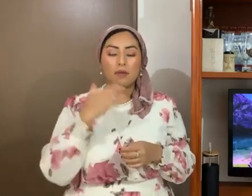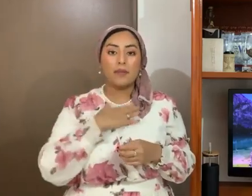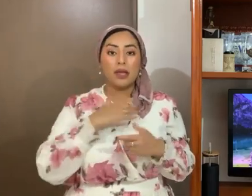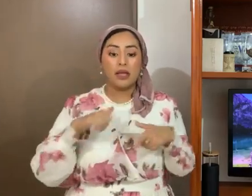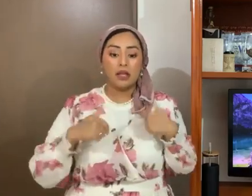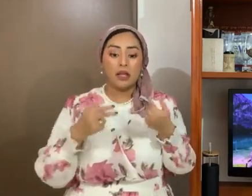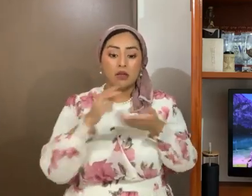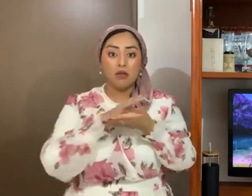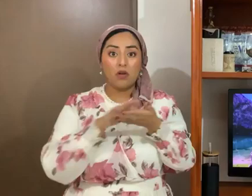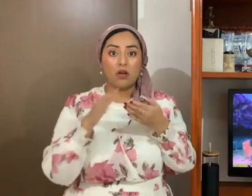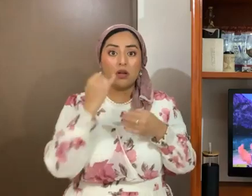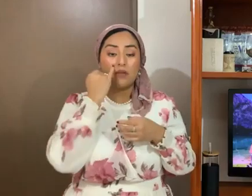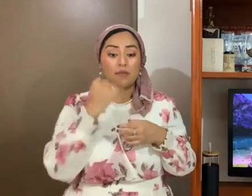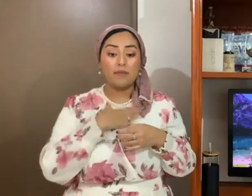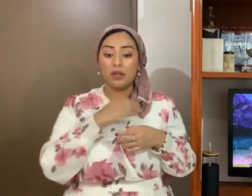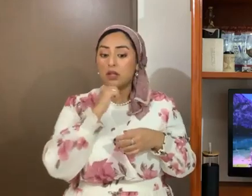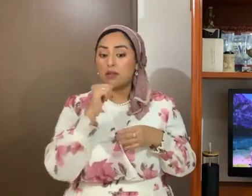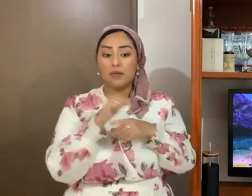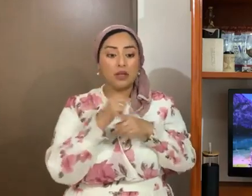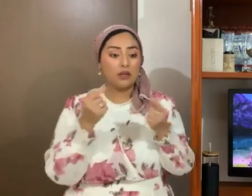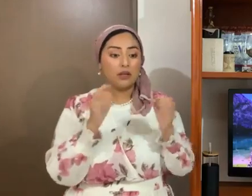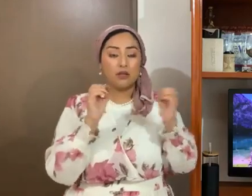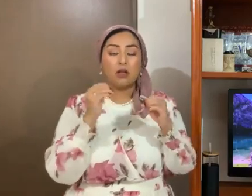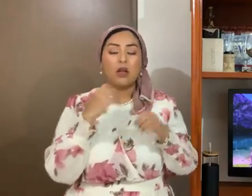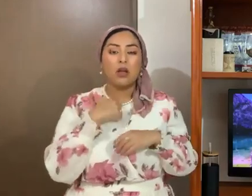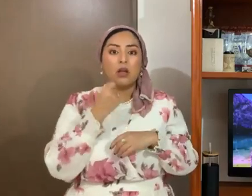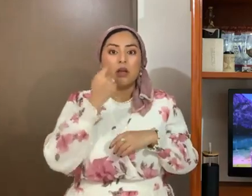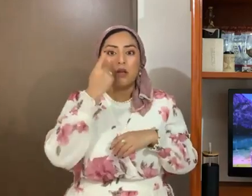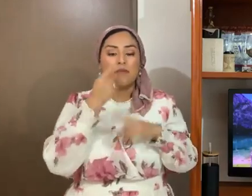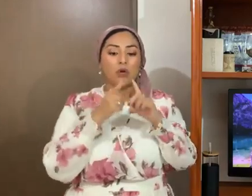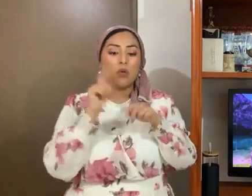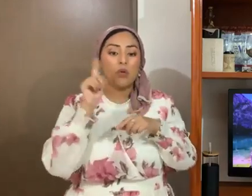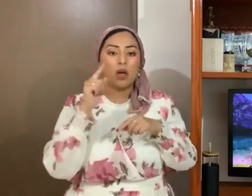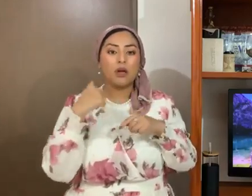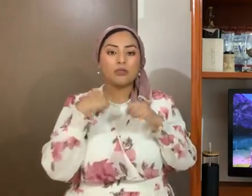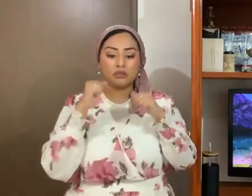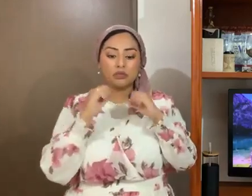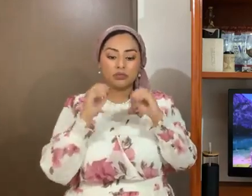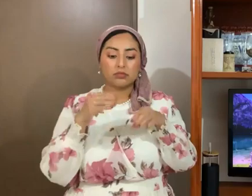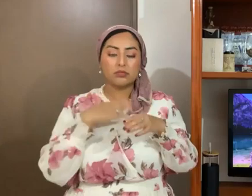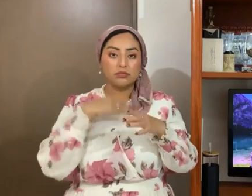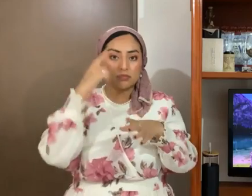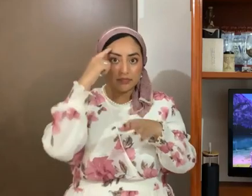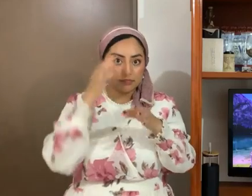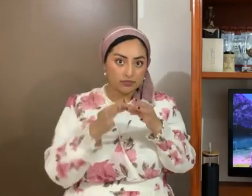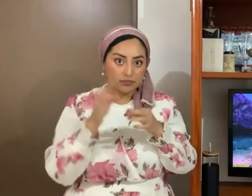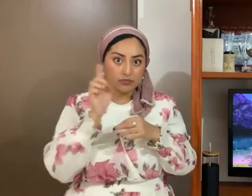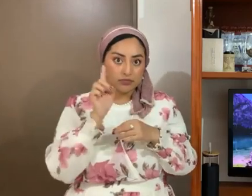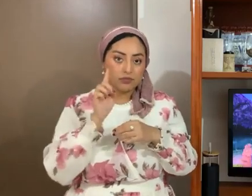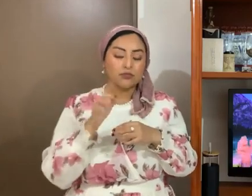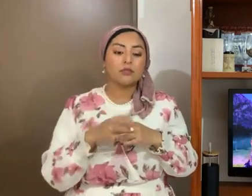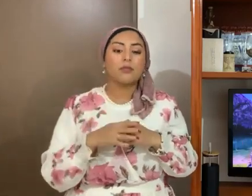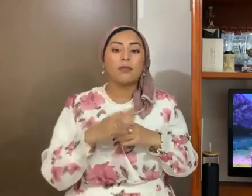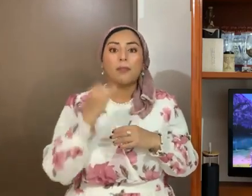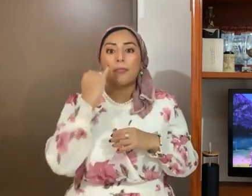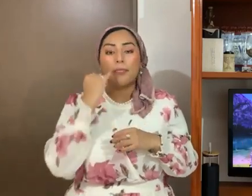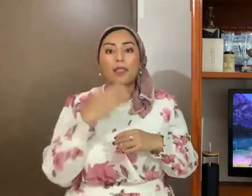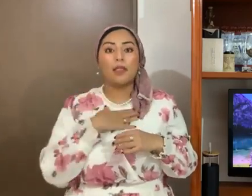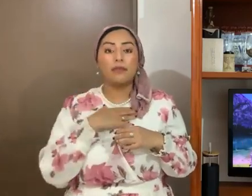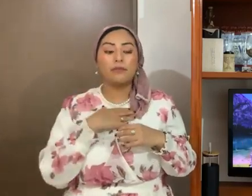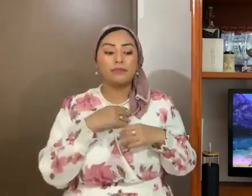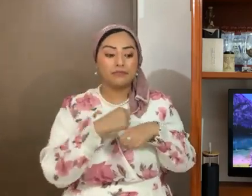en santidad, si no practico el pecado, entonces puedo discernir de dónde debo depositar mi fe. Si debo de ponerme a hacer